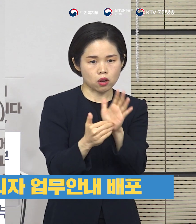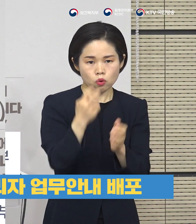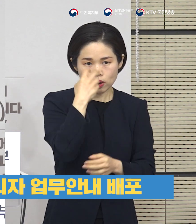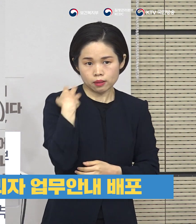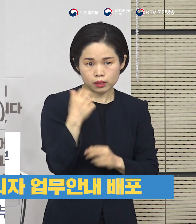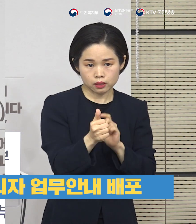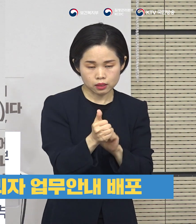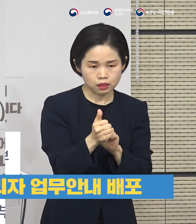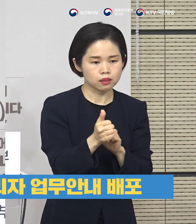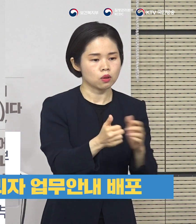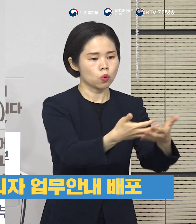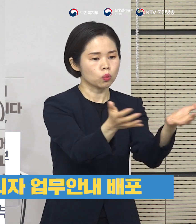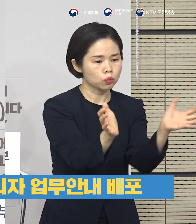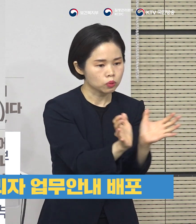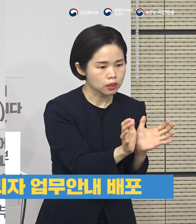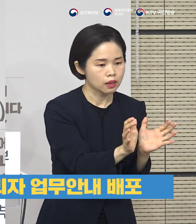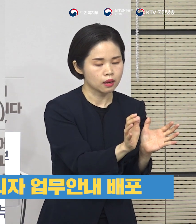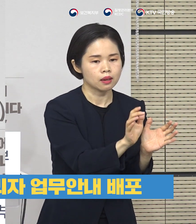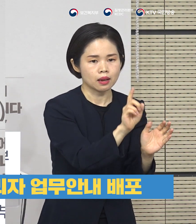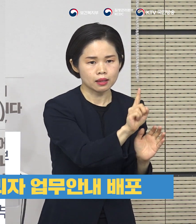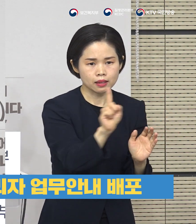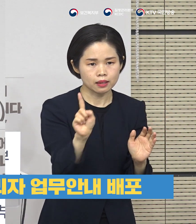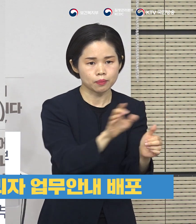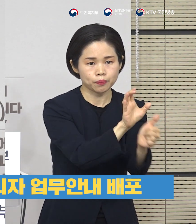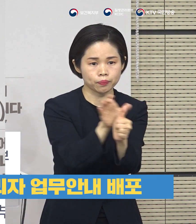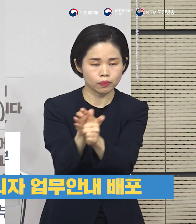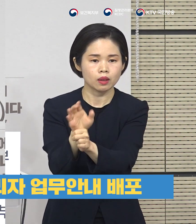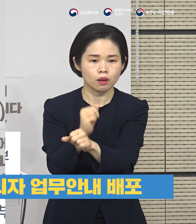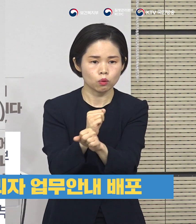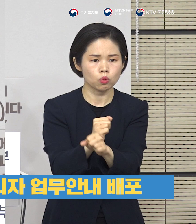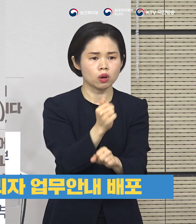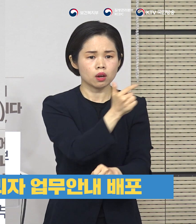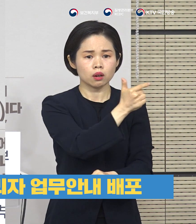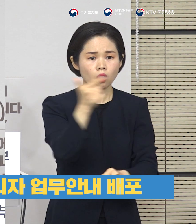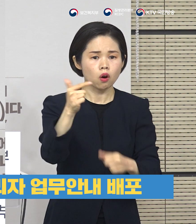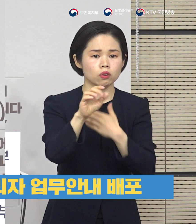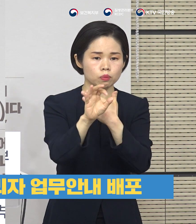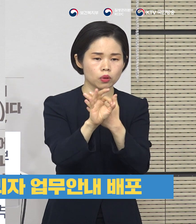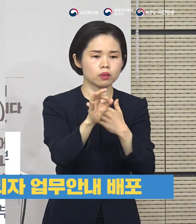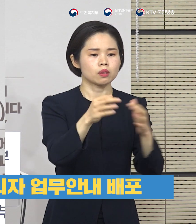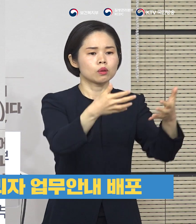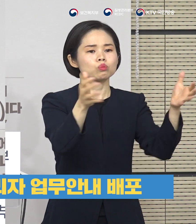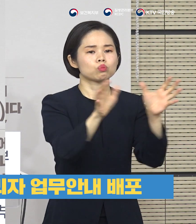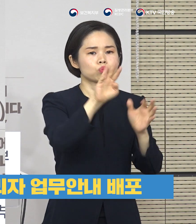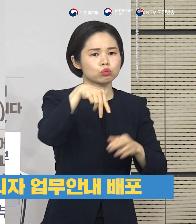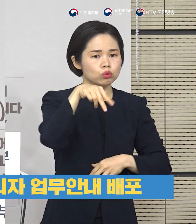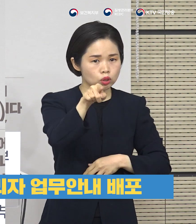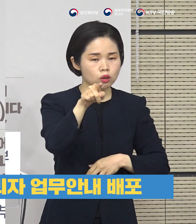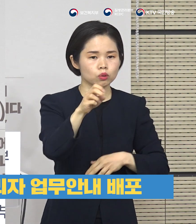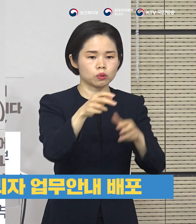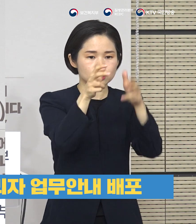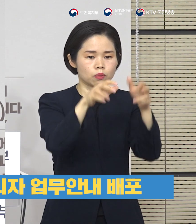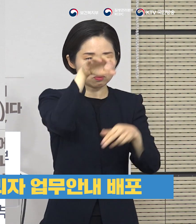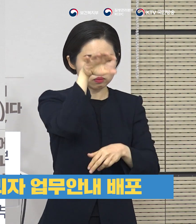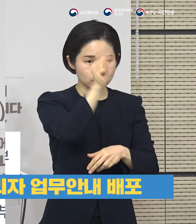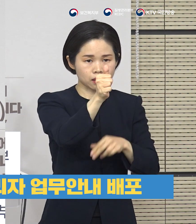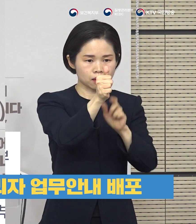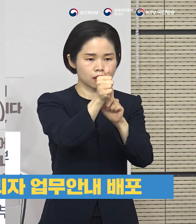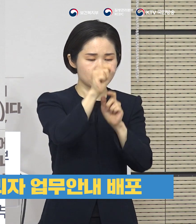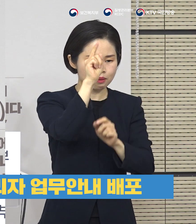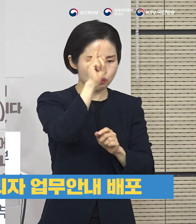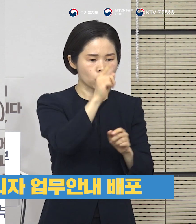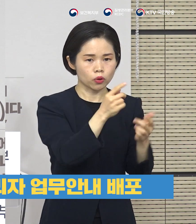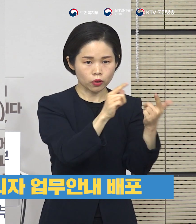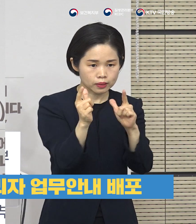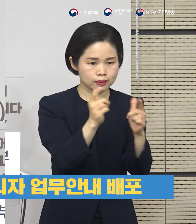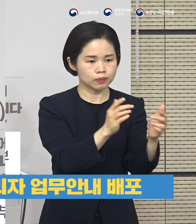방역관리자는 공동체의 규모에 따라 지정하고 공동체 규모가 클 경우에는 부서별, 사업장별로도 지정이